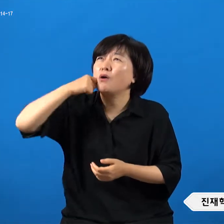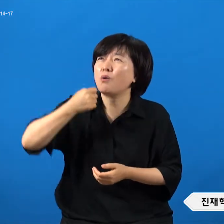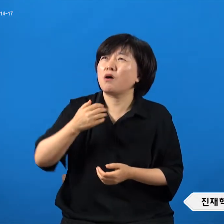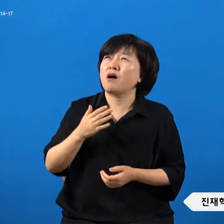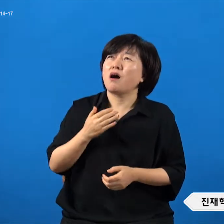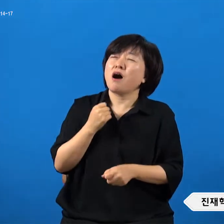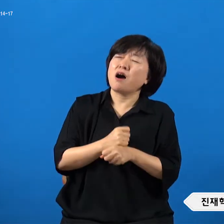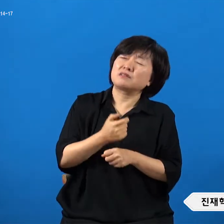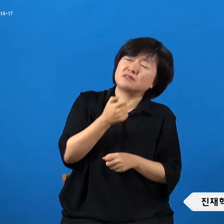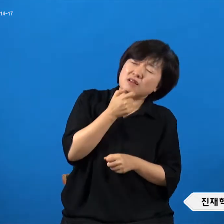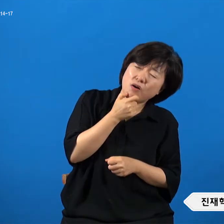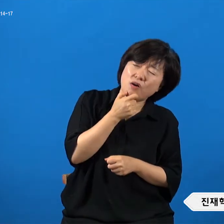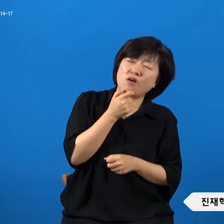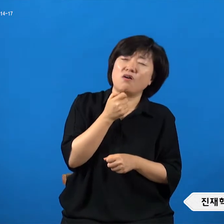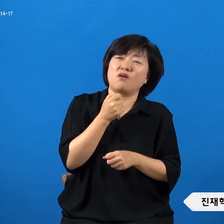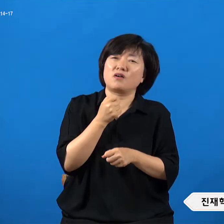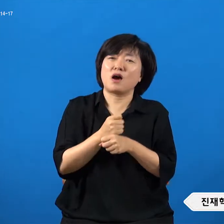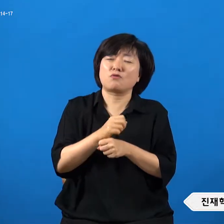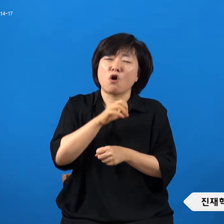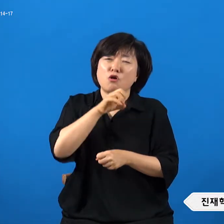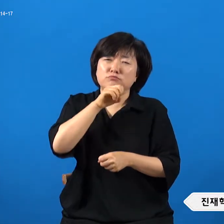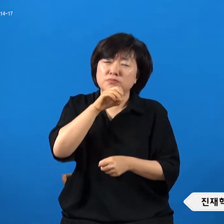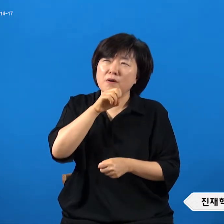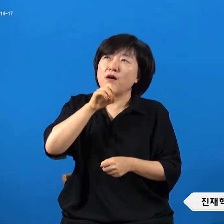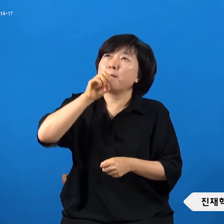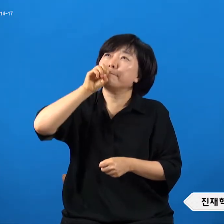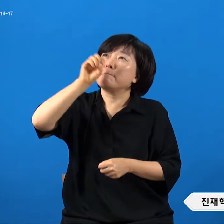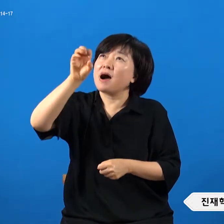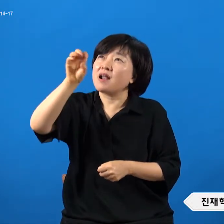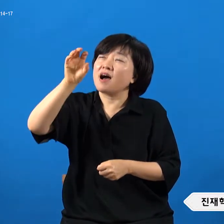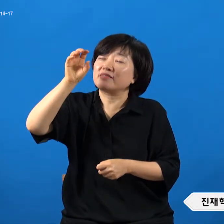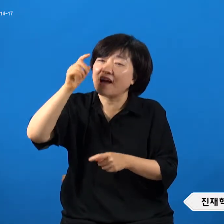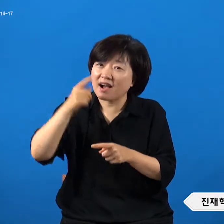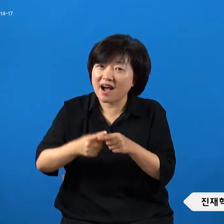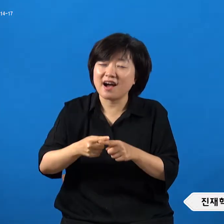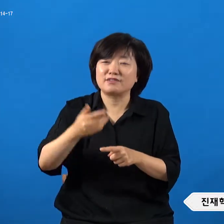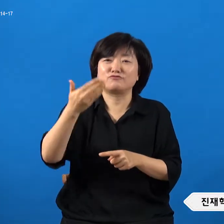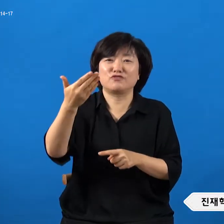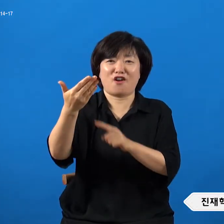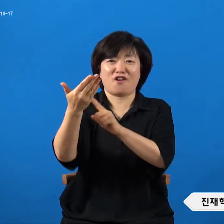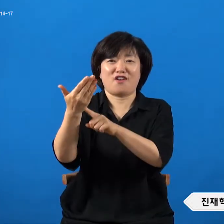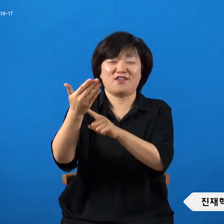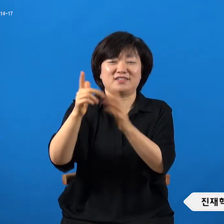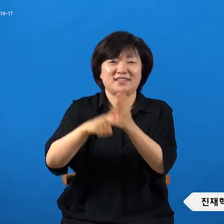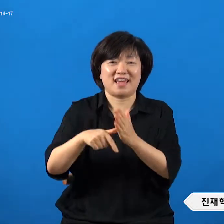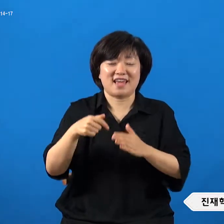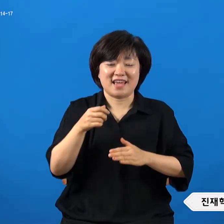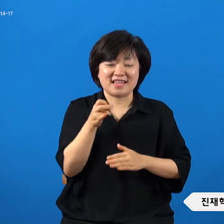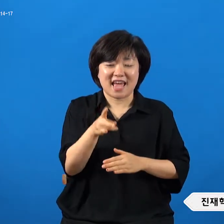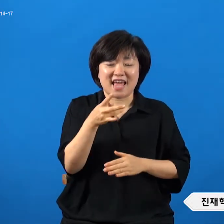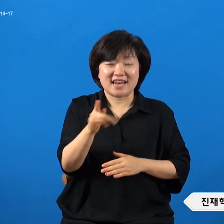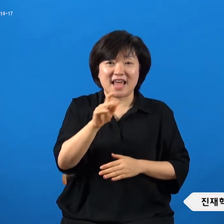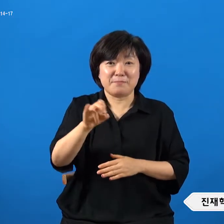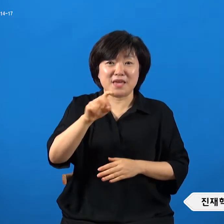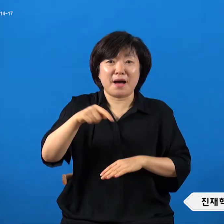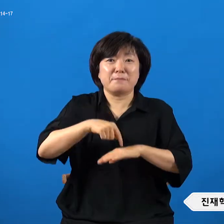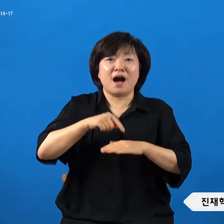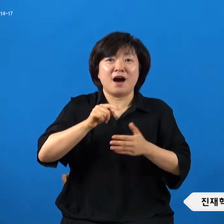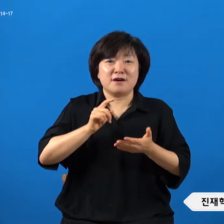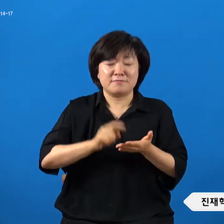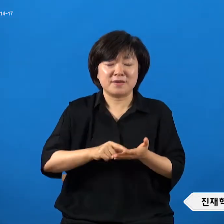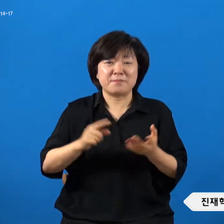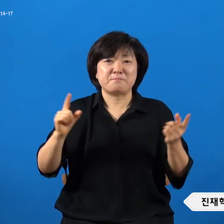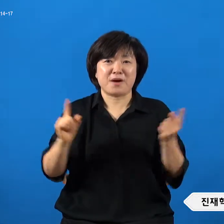하고 싶지 않습니다. 그렇게 막 불평하다가 9절에 와서 그의 마음이 완전히 변화된